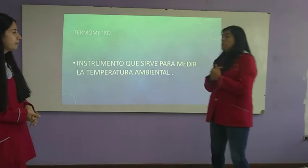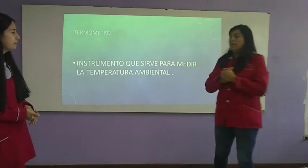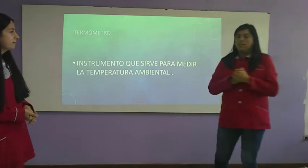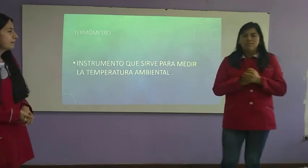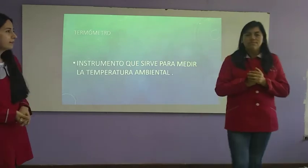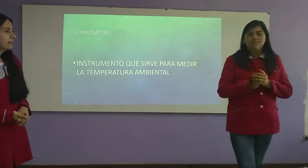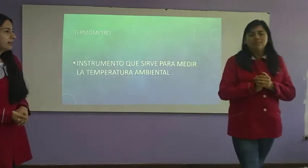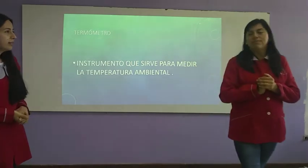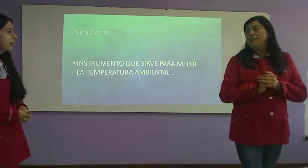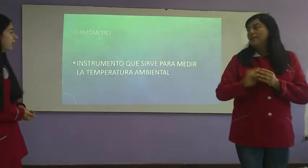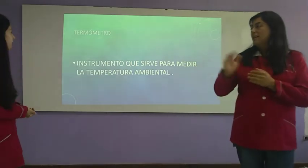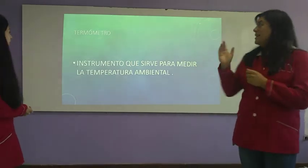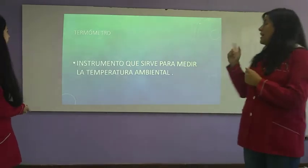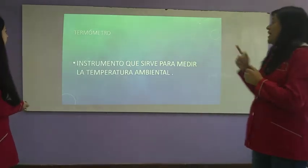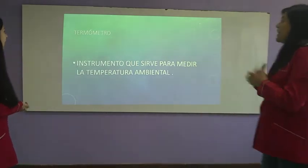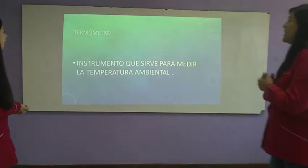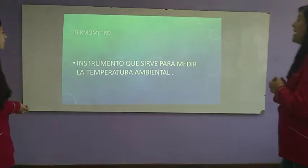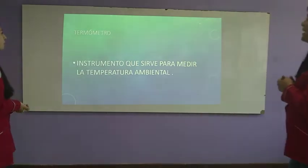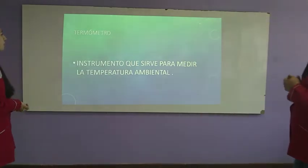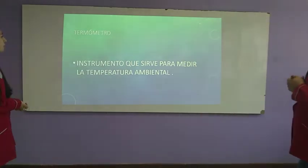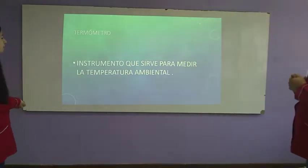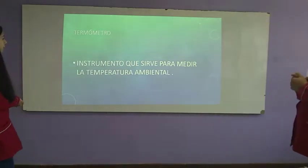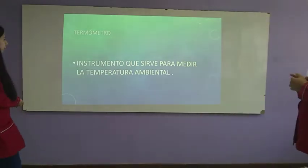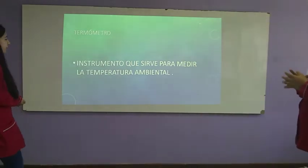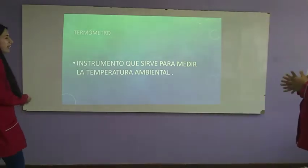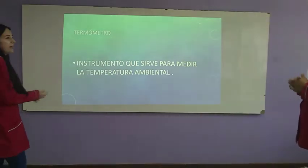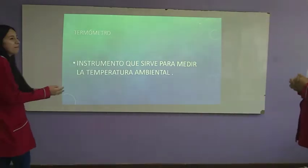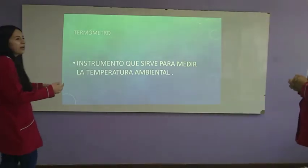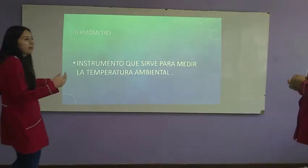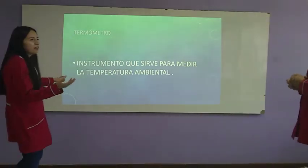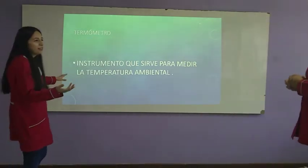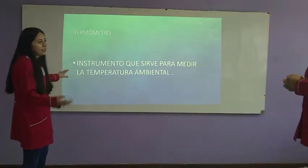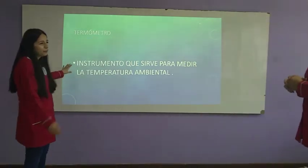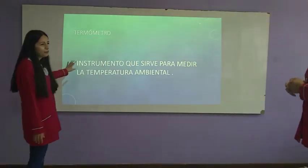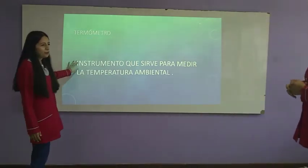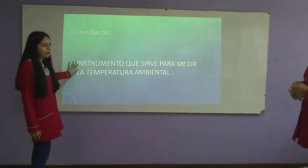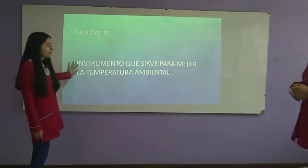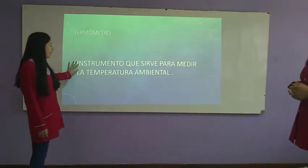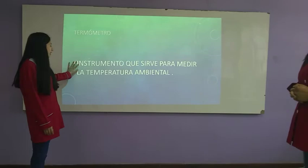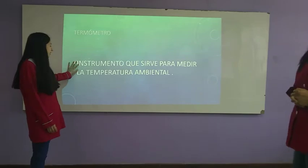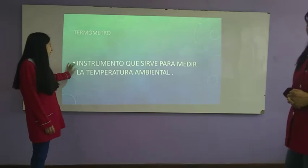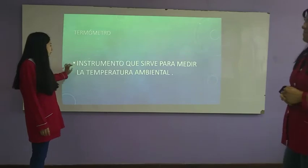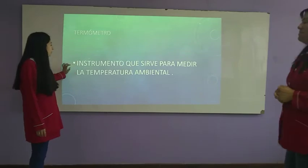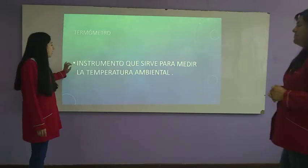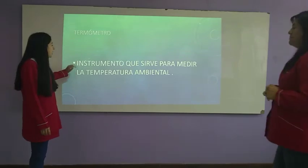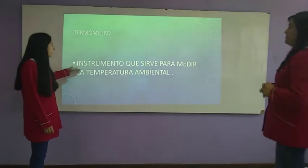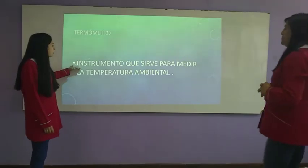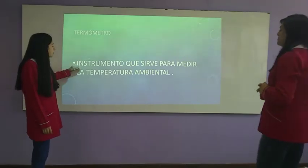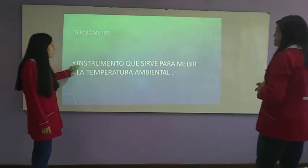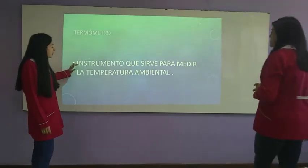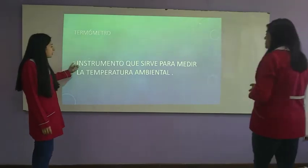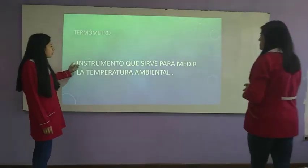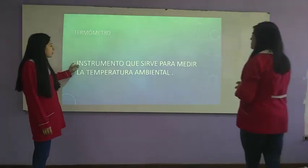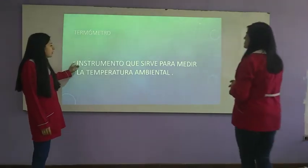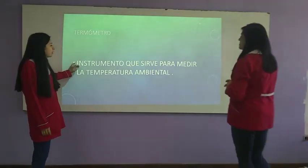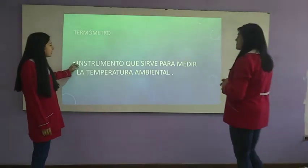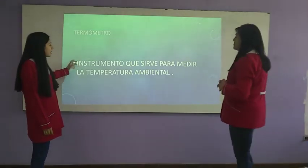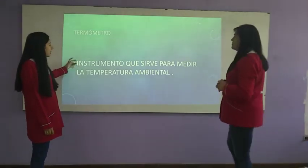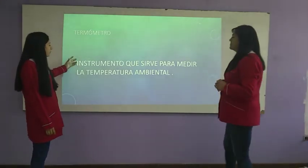instrumento, que es el termómetro. Que este es más conocido por los estudiantes, ¿cierto? Es un instrumento que sirve